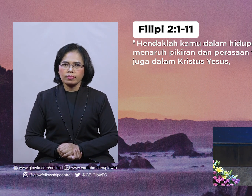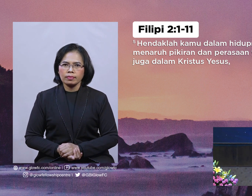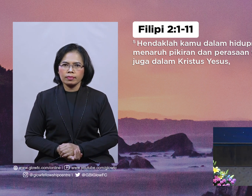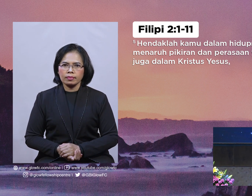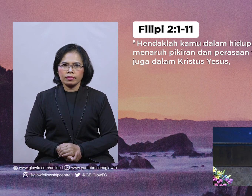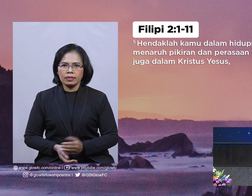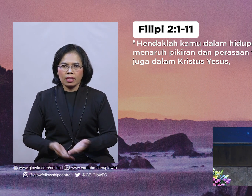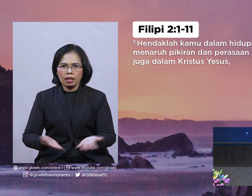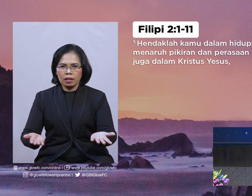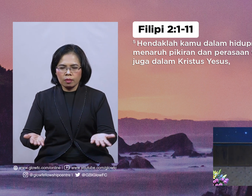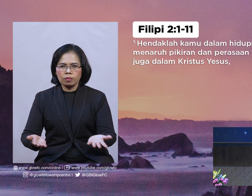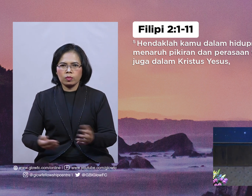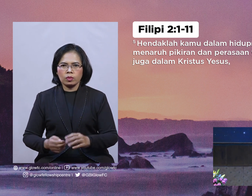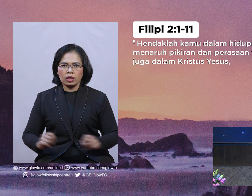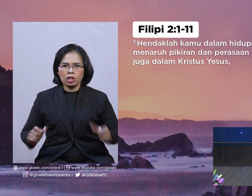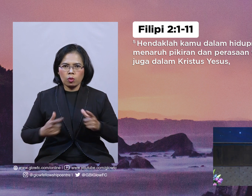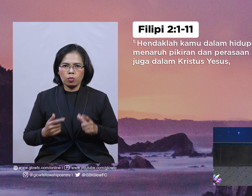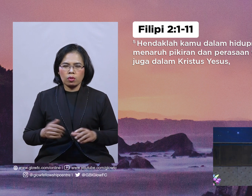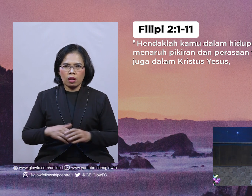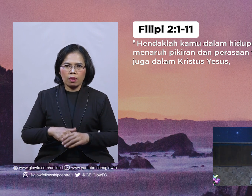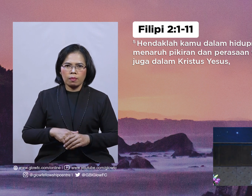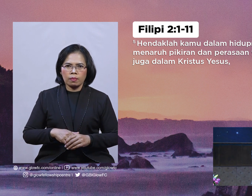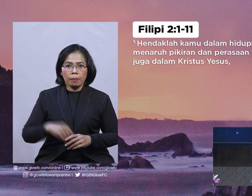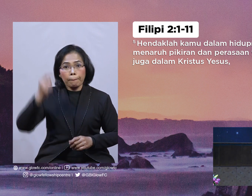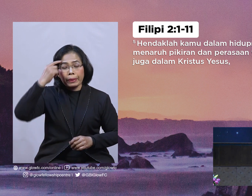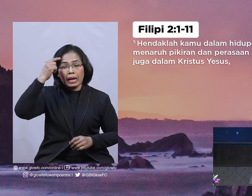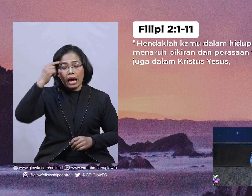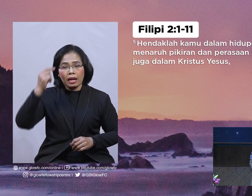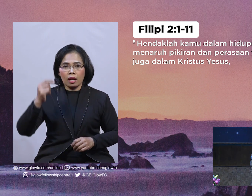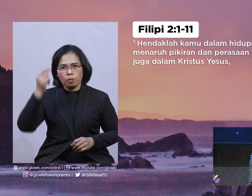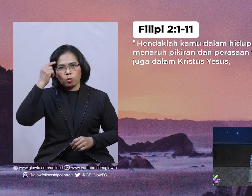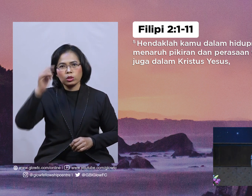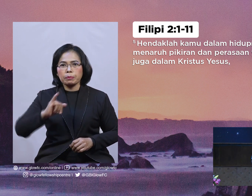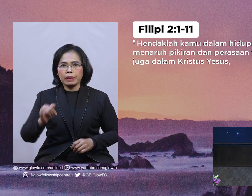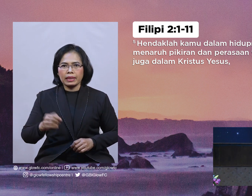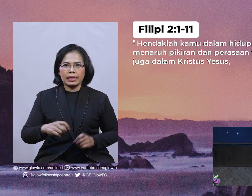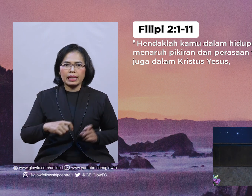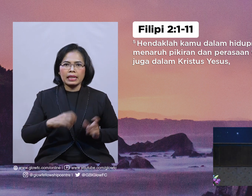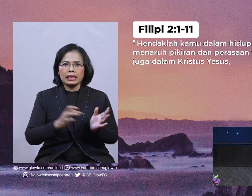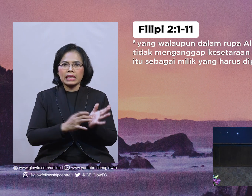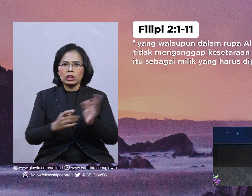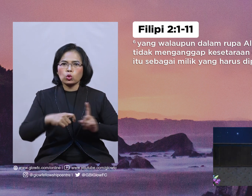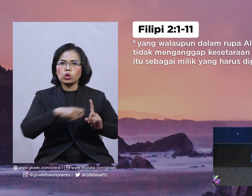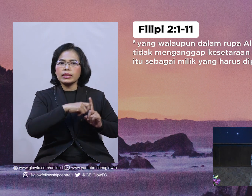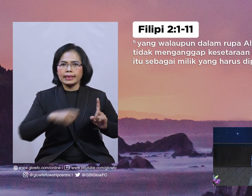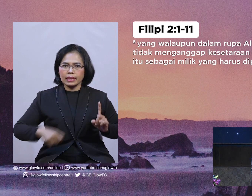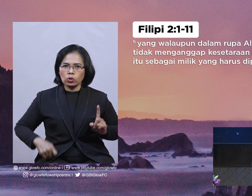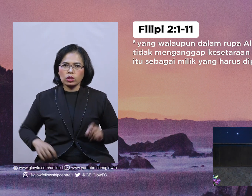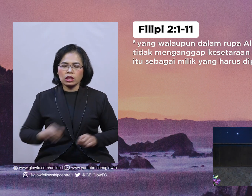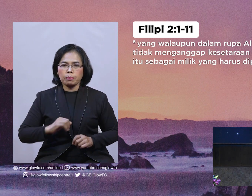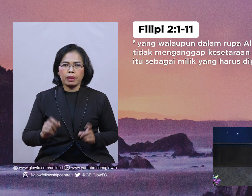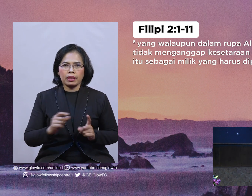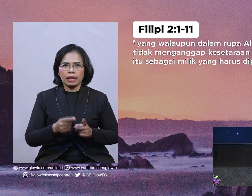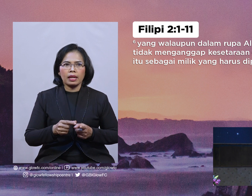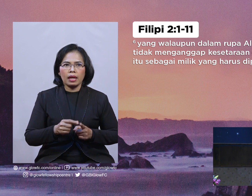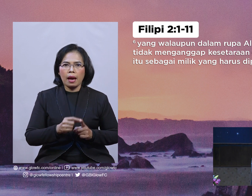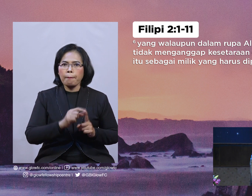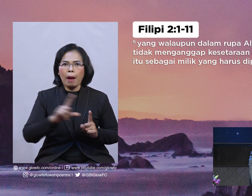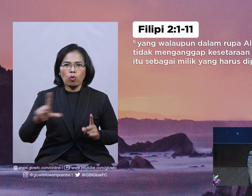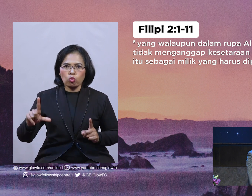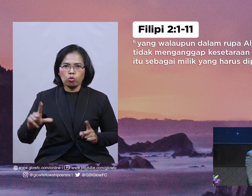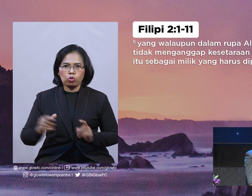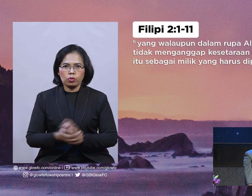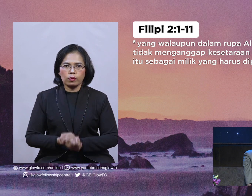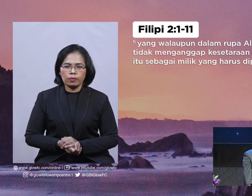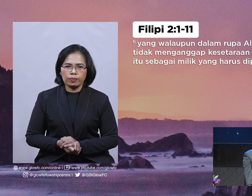Hai hendaklah kamu dalam hidupmu bersama menaruh pikiran perasaan yang terdapat juga dalam Kristus Yesus Paulus bilang kami memiliki pikiran Kristus yang walaupun dalam